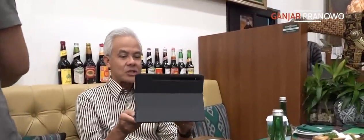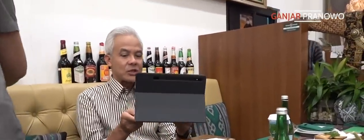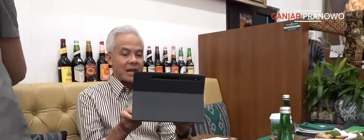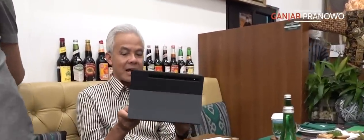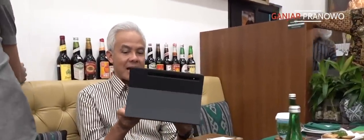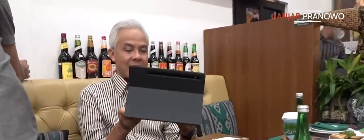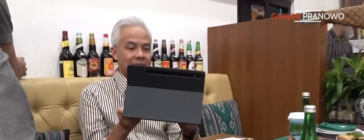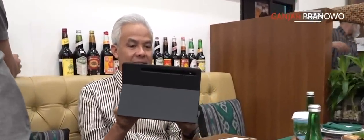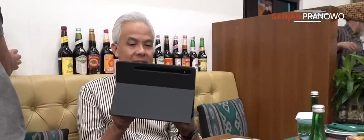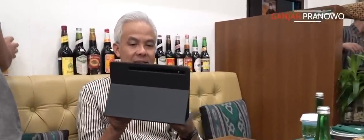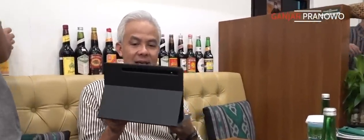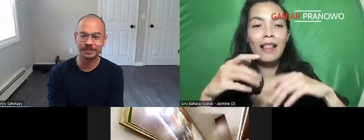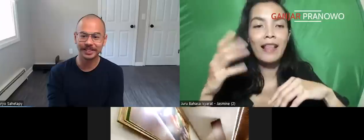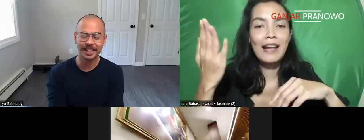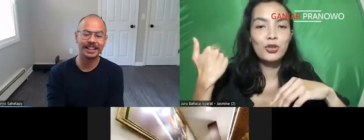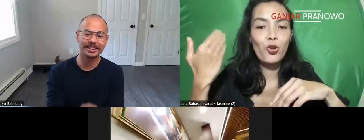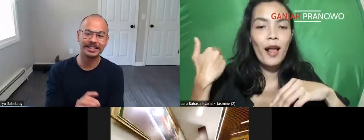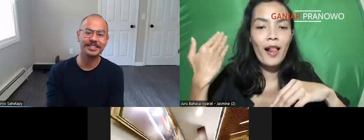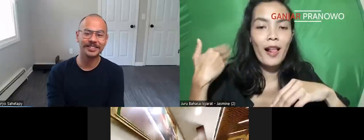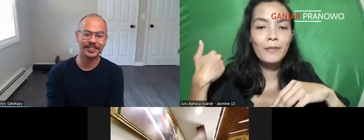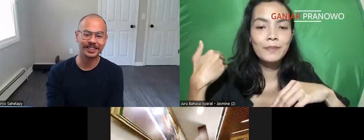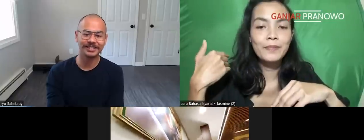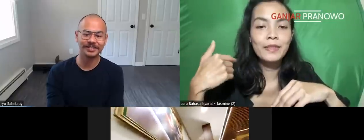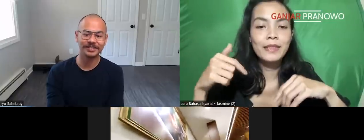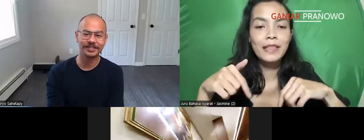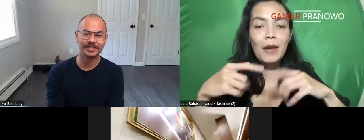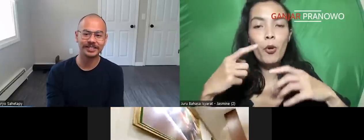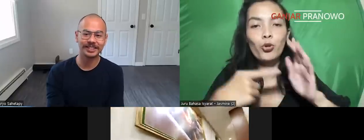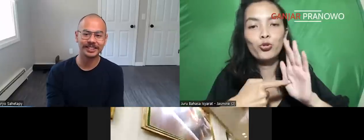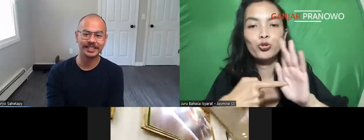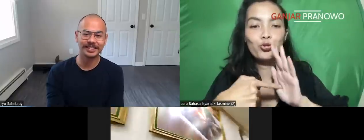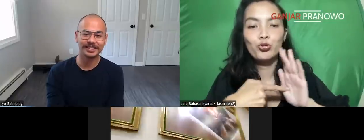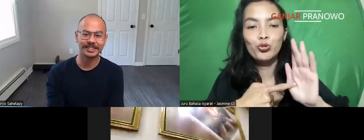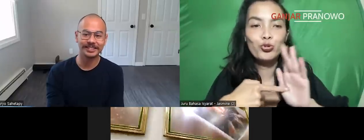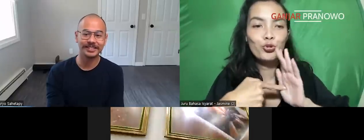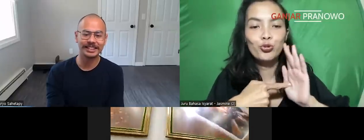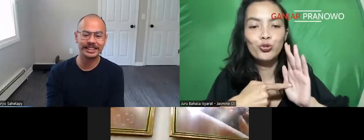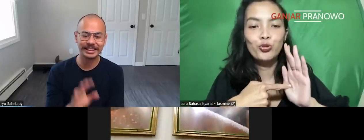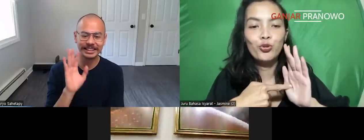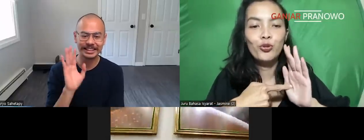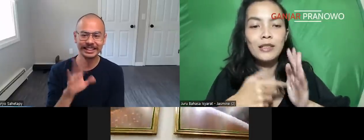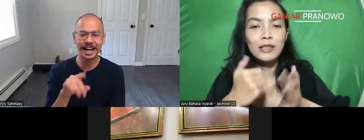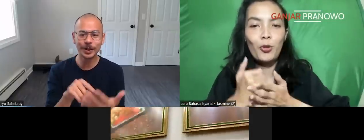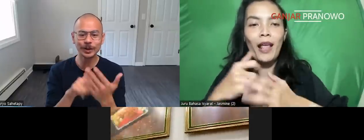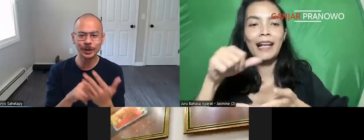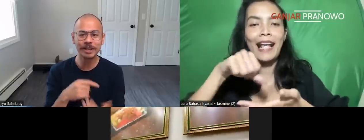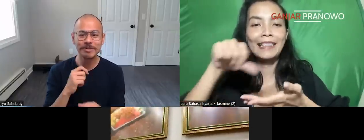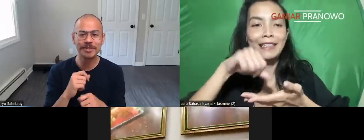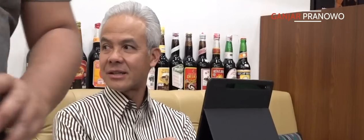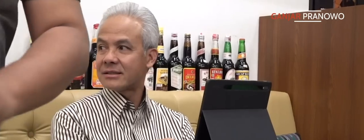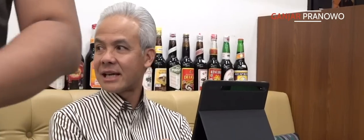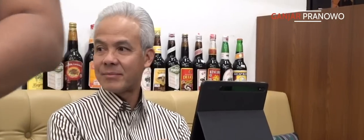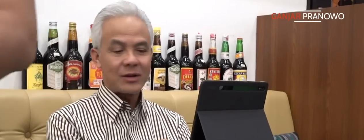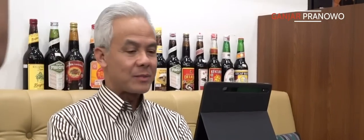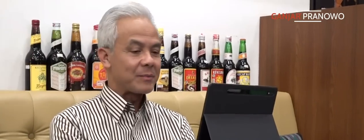rumah tradisional ya Sekarang saya mau tunjuk ya itu sebenarnya kecap ya